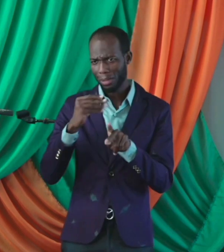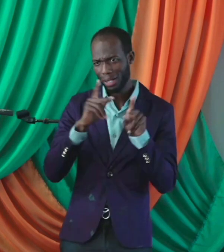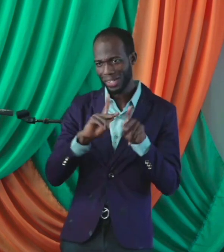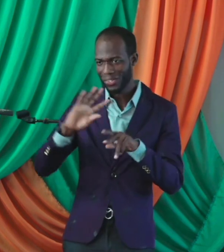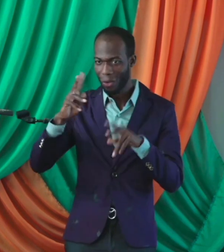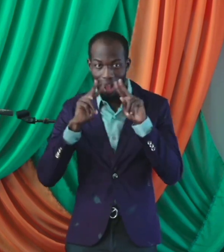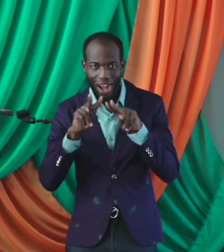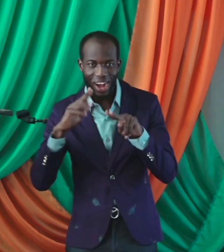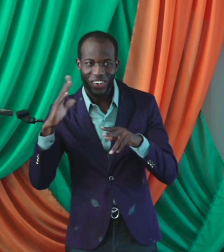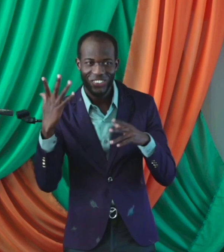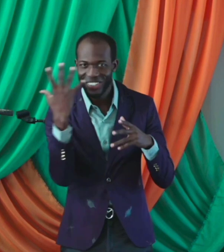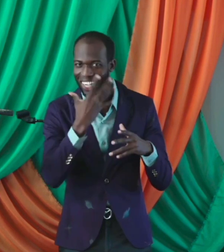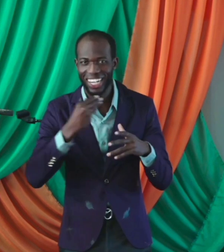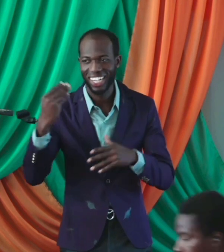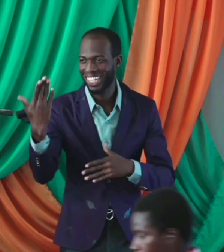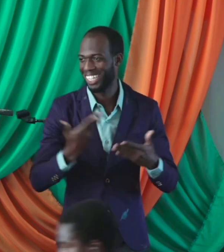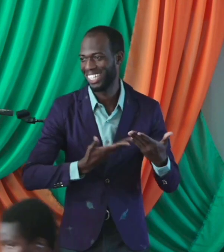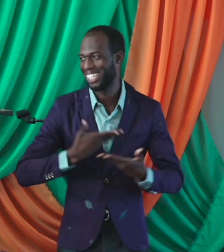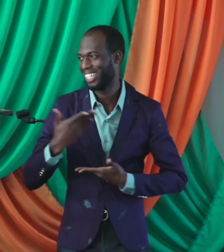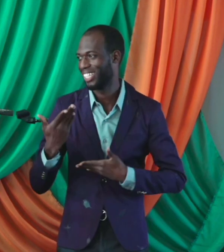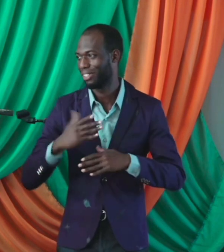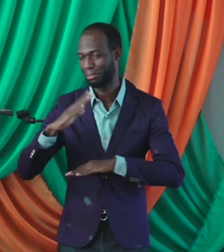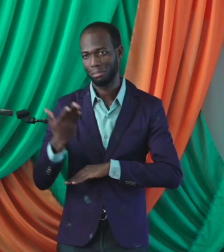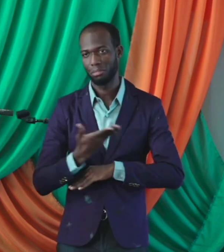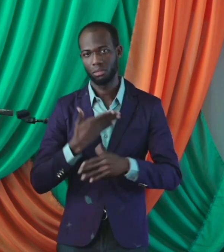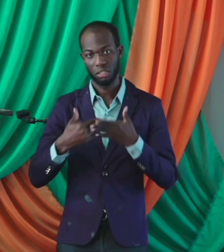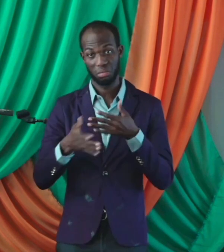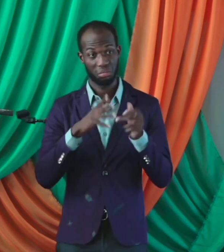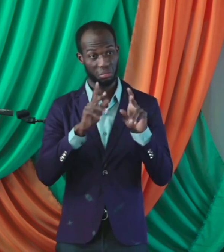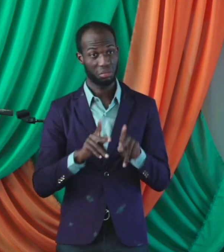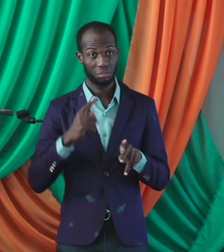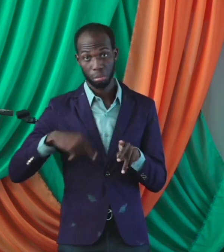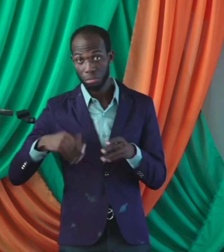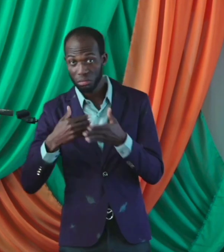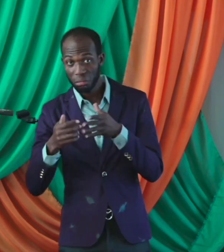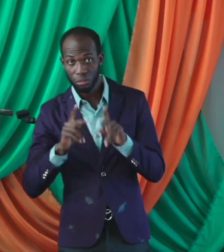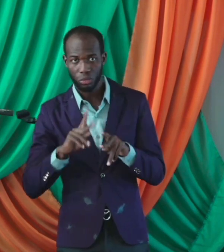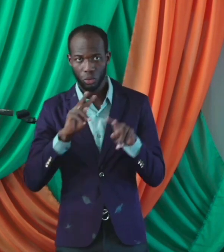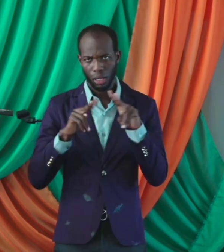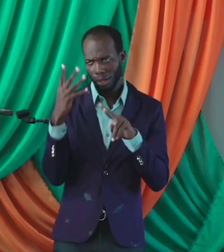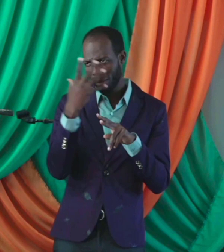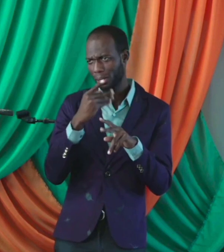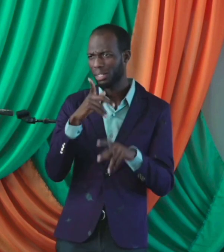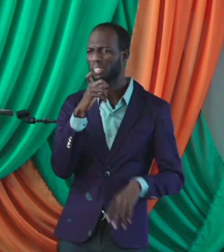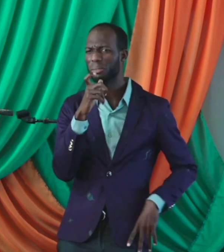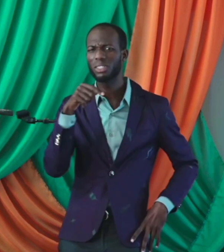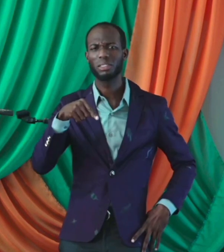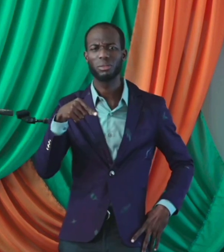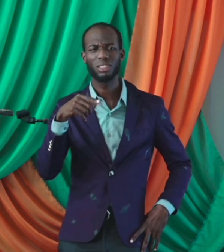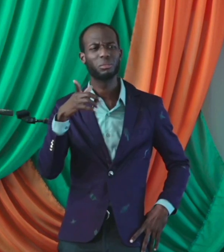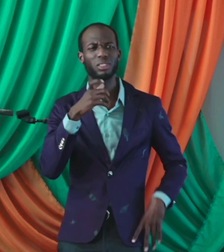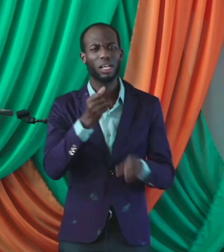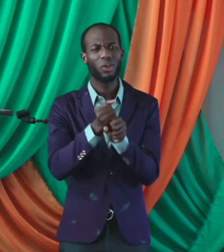pour accueillir nous, comme des invités d'honneur. Parce que pour nous, nous pas n'importe qui. Nous avons un bel arrangement. Et qui nous qui fait, sont étudiants qui